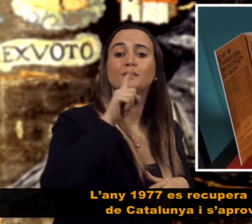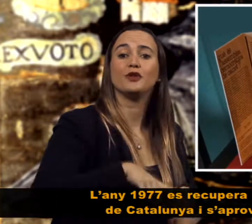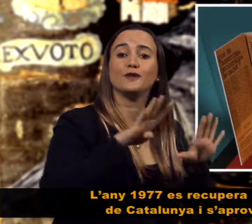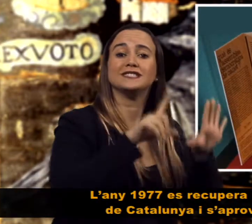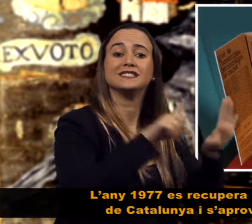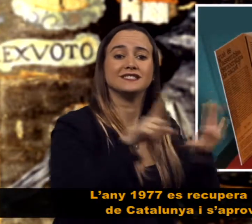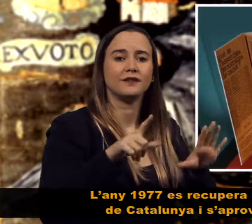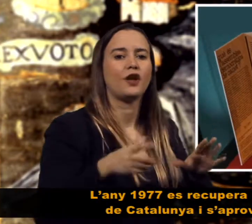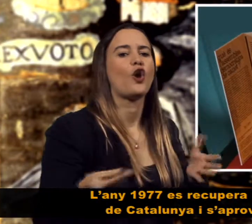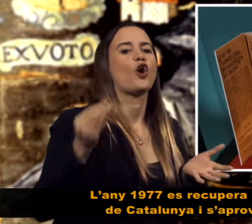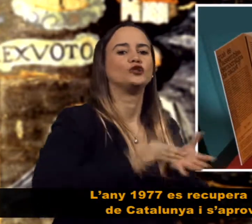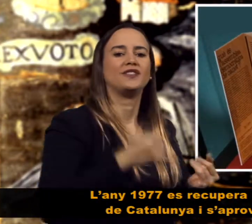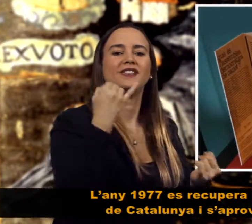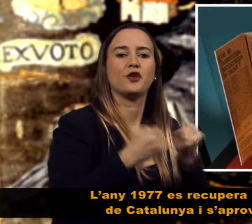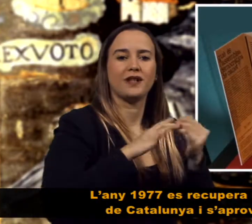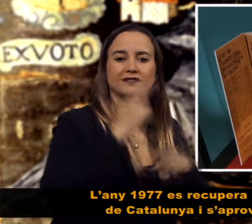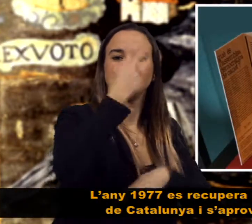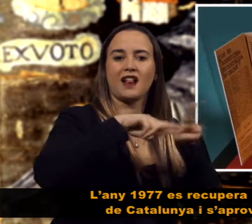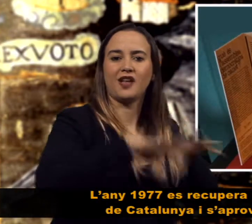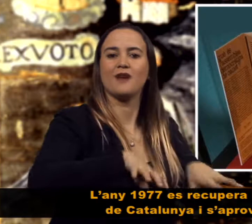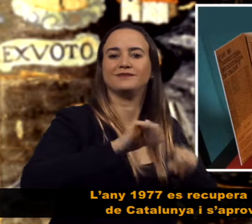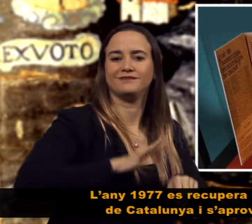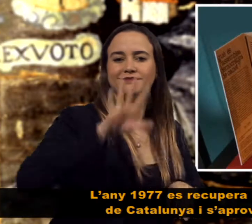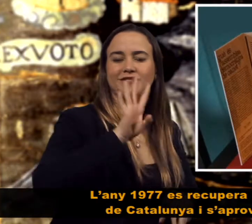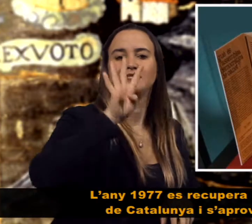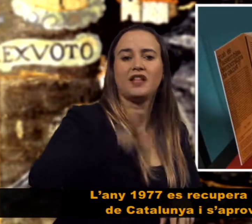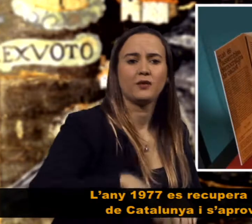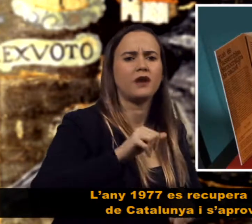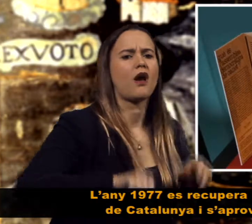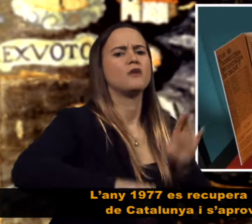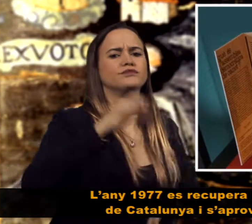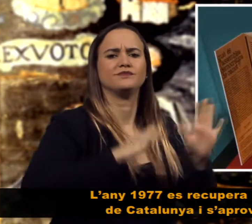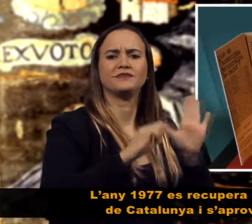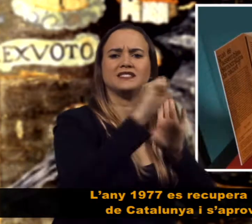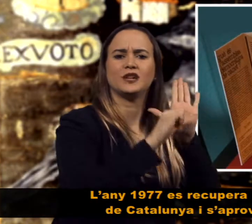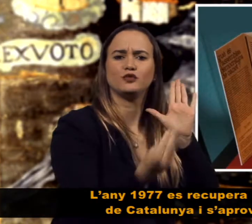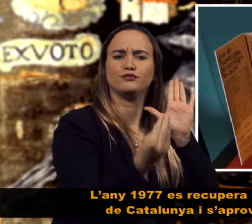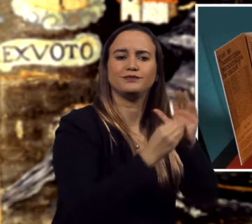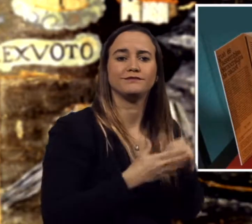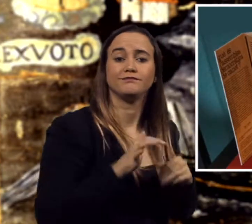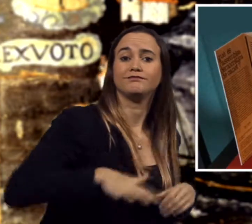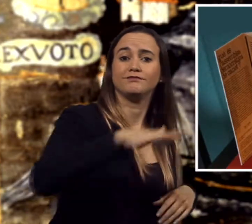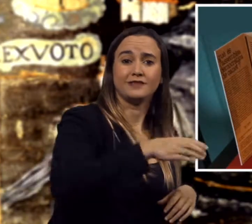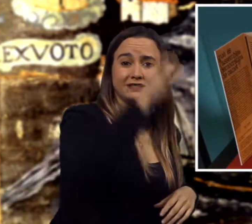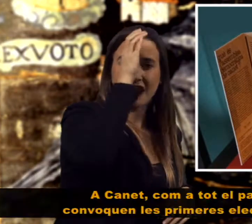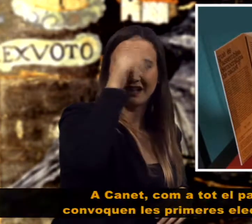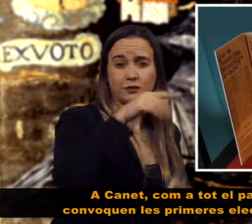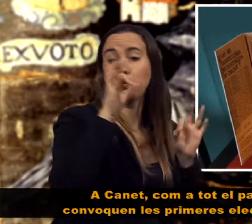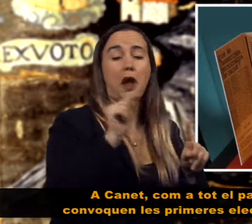L'any 1977 es recupera la Generalitat de Catalunya i s'aprova l'Estatut. A Canet, com a